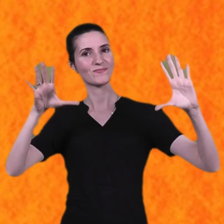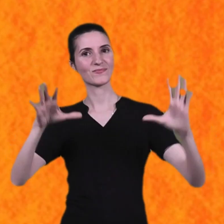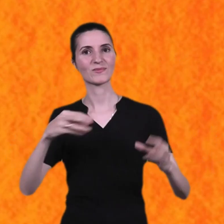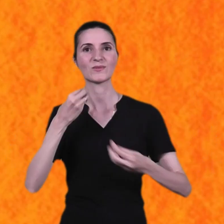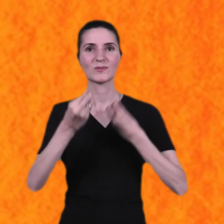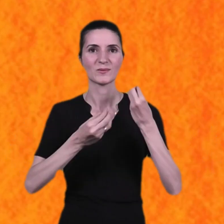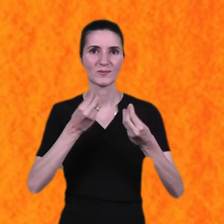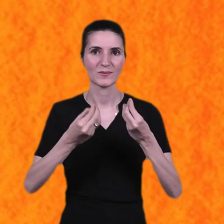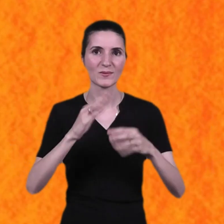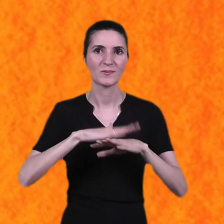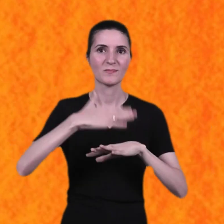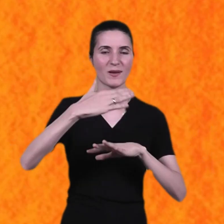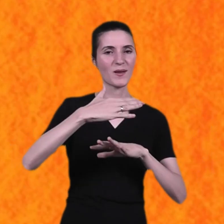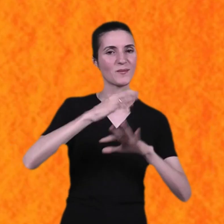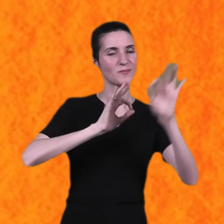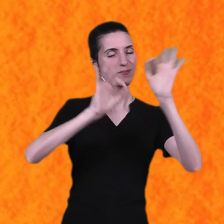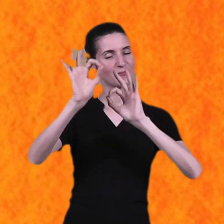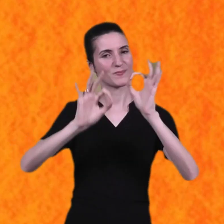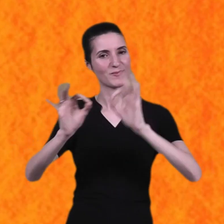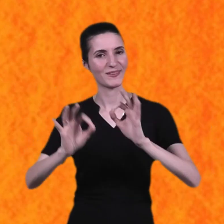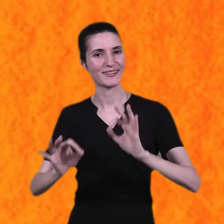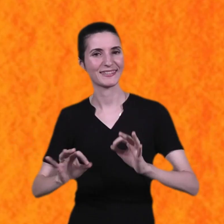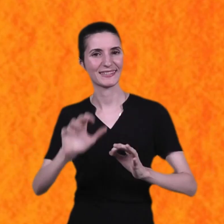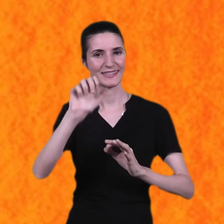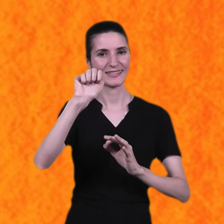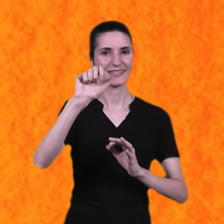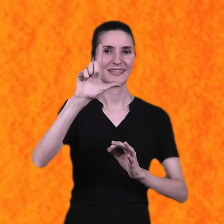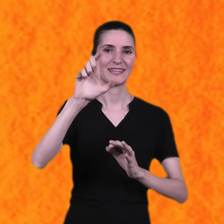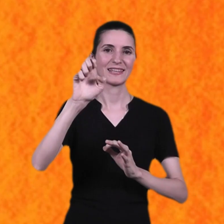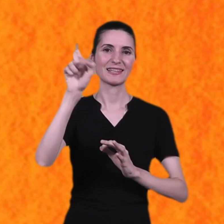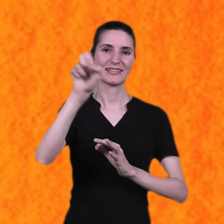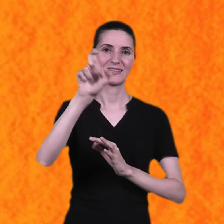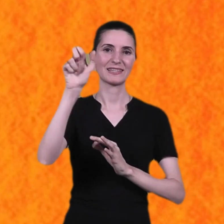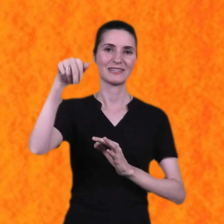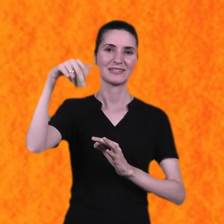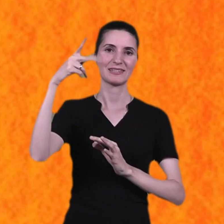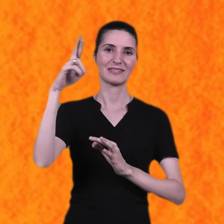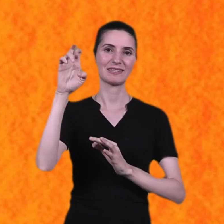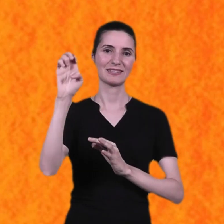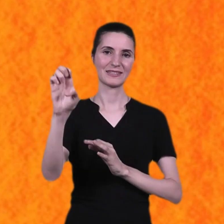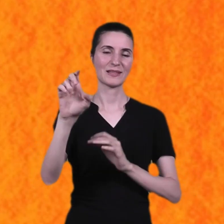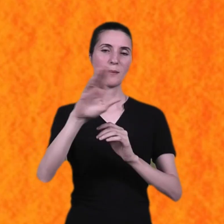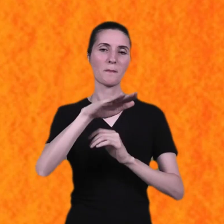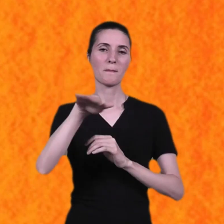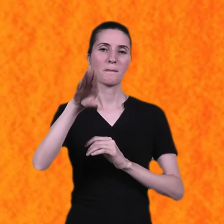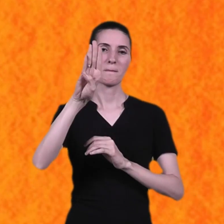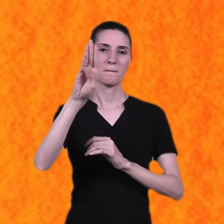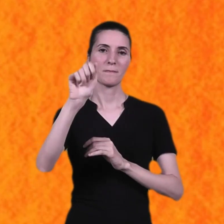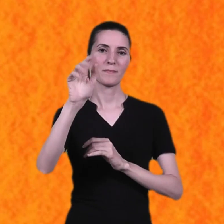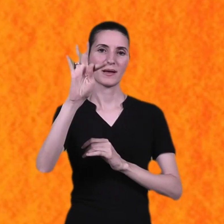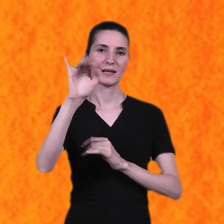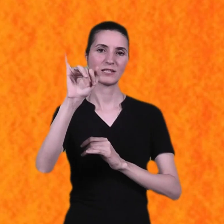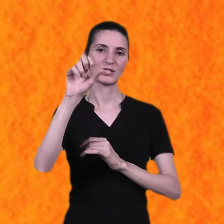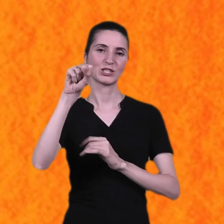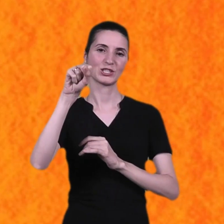parte do projeto do nosso proponente, Alexandre Batiste. Isso aí. Fico honrado